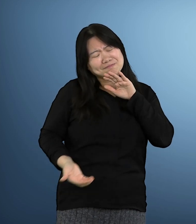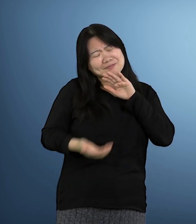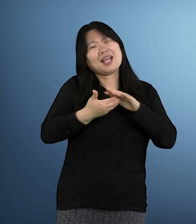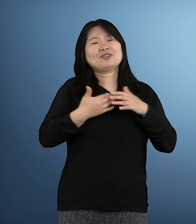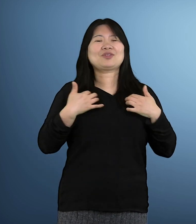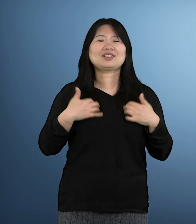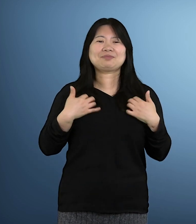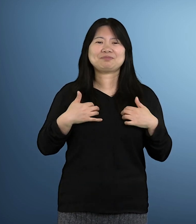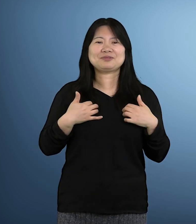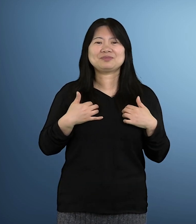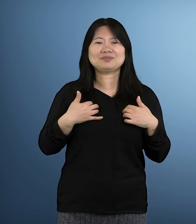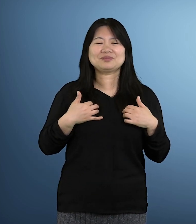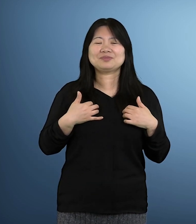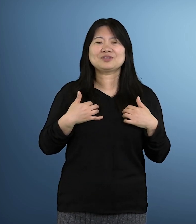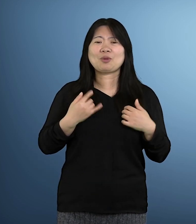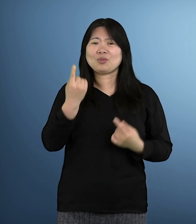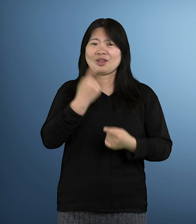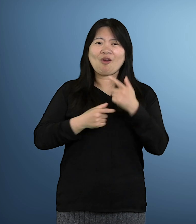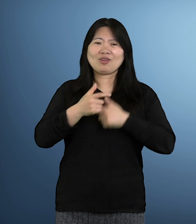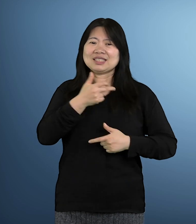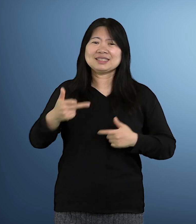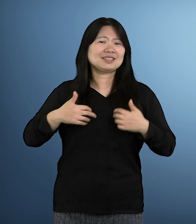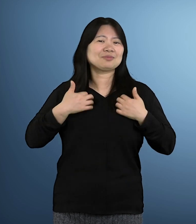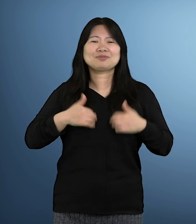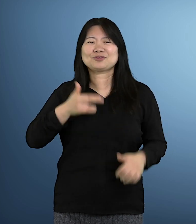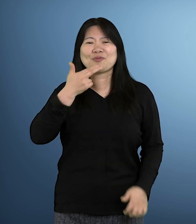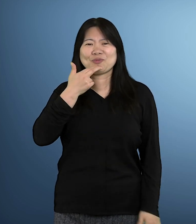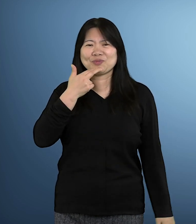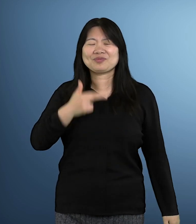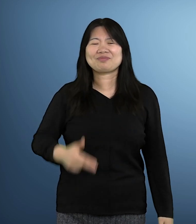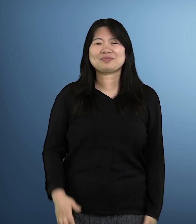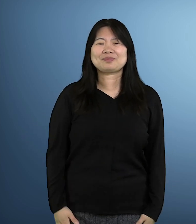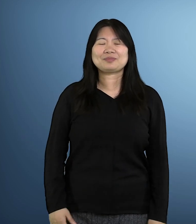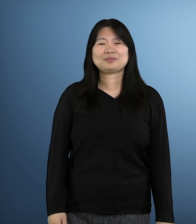희열은 없었다는 거예요. 바로 그 희열이